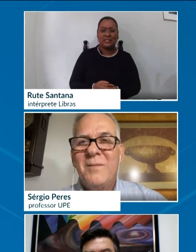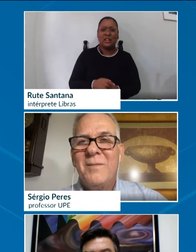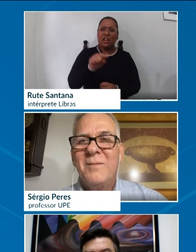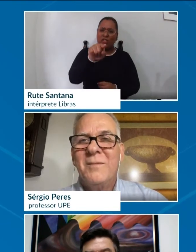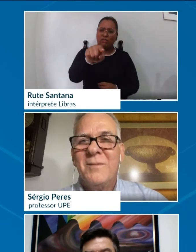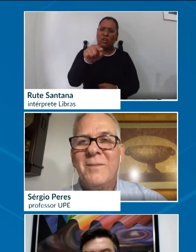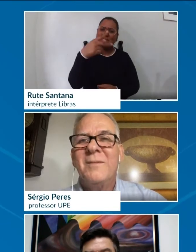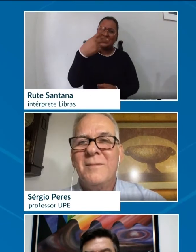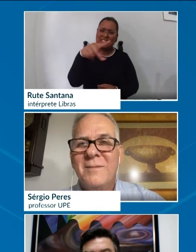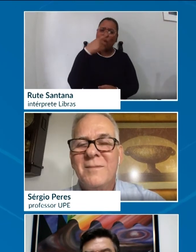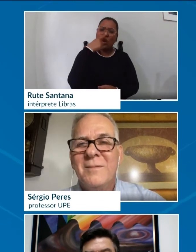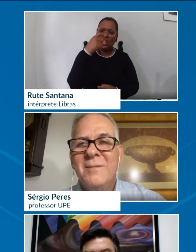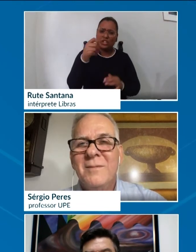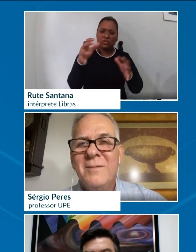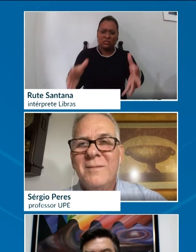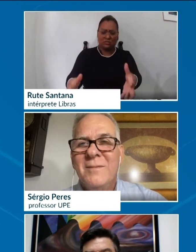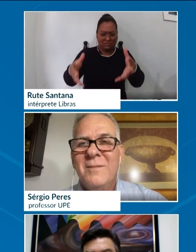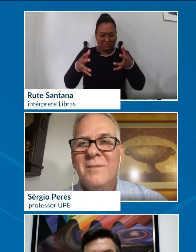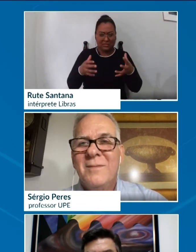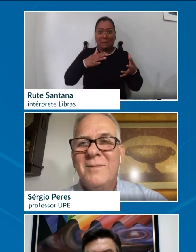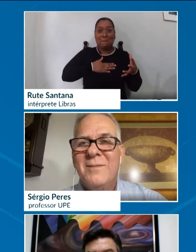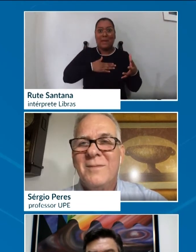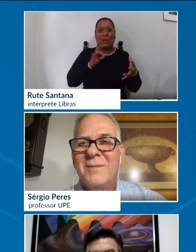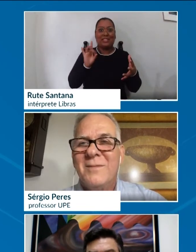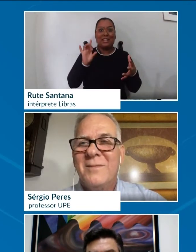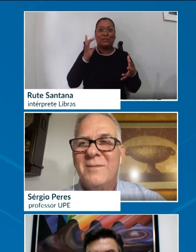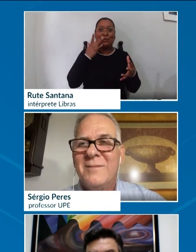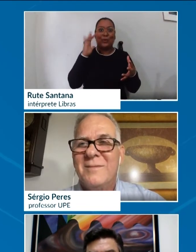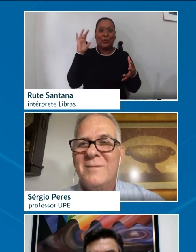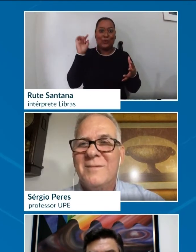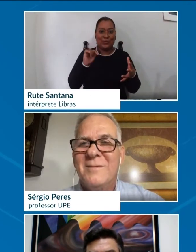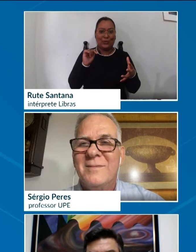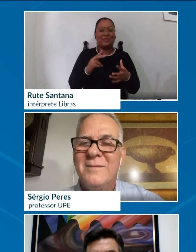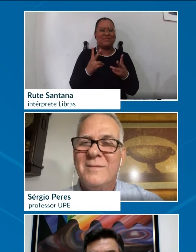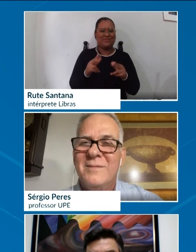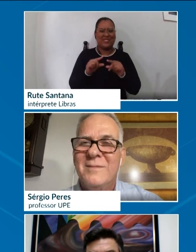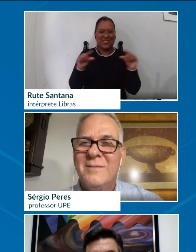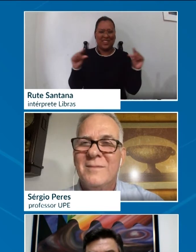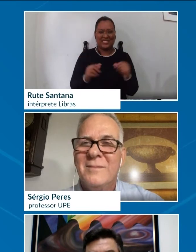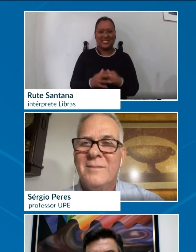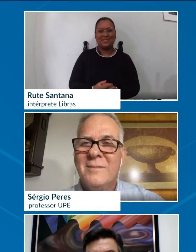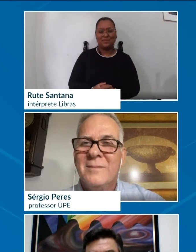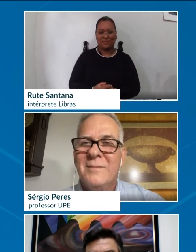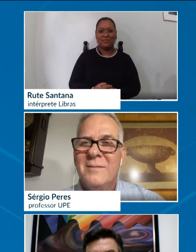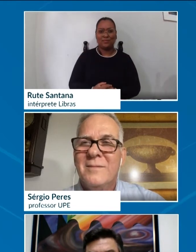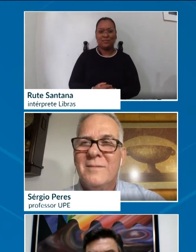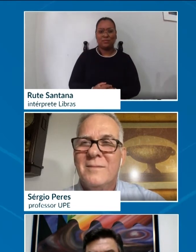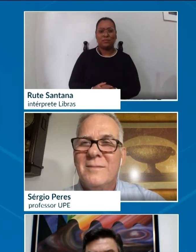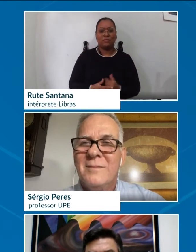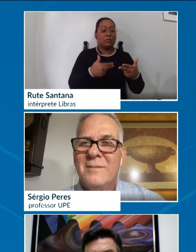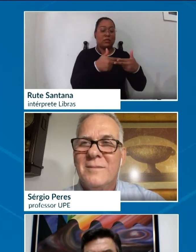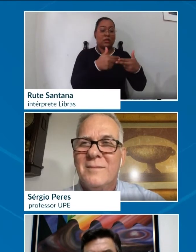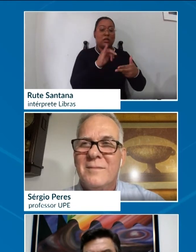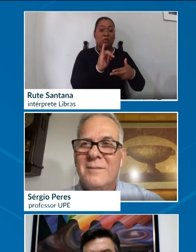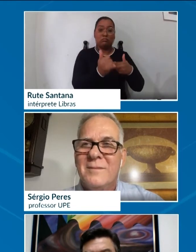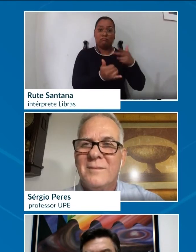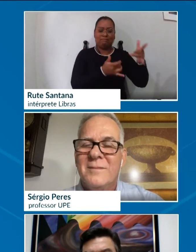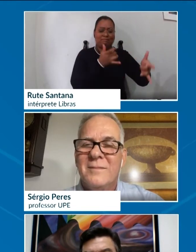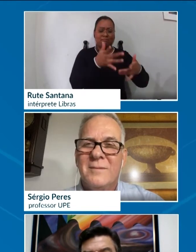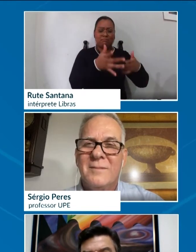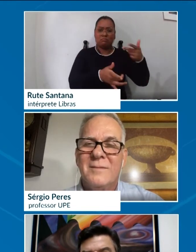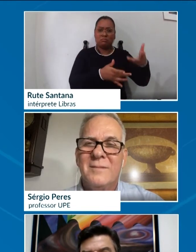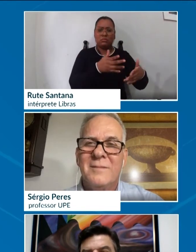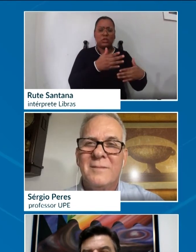meu tesouro. Professor Nelson, falando nesse sentido, aí o aproveitamento de resíduos, toda essa cadeia aí,